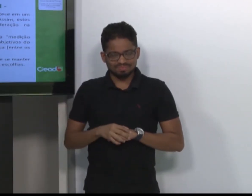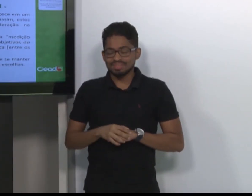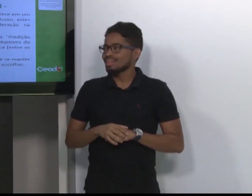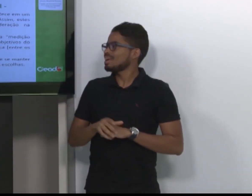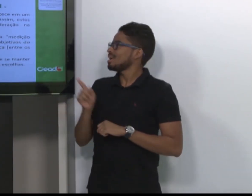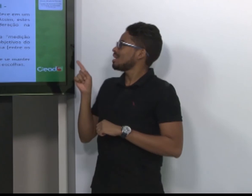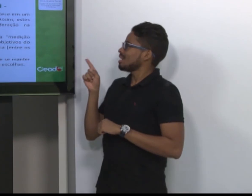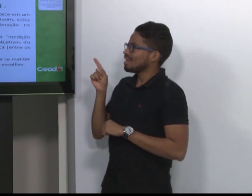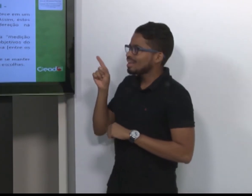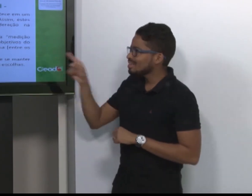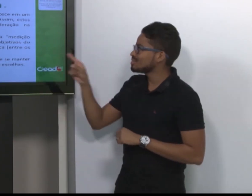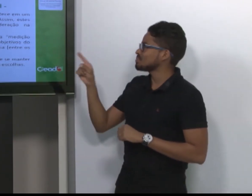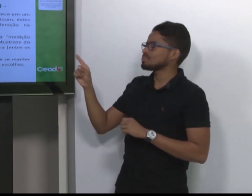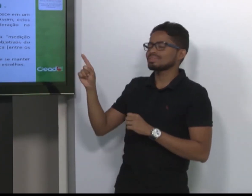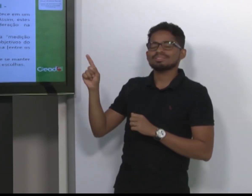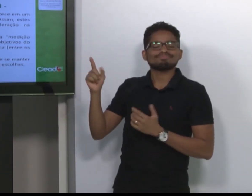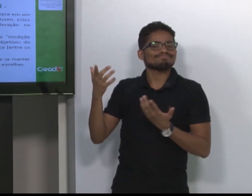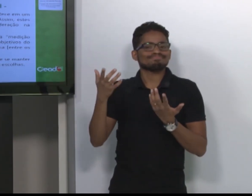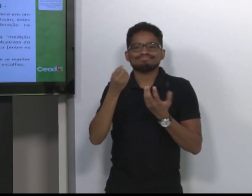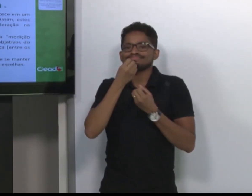Percebam, bicultural.